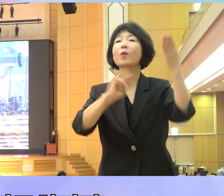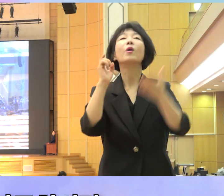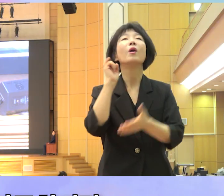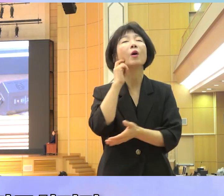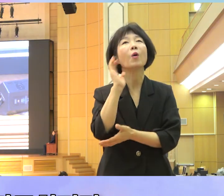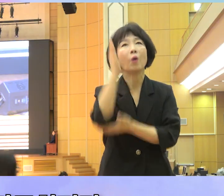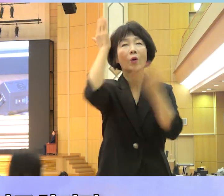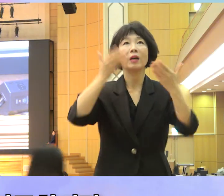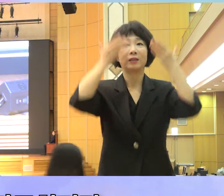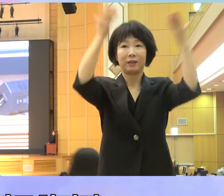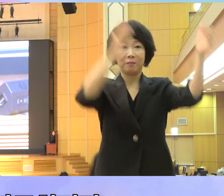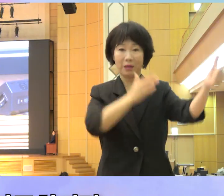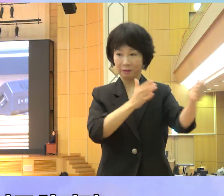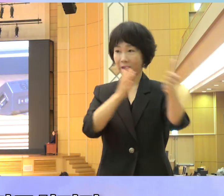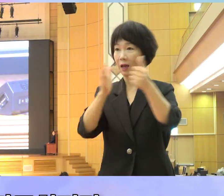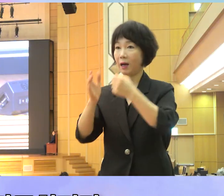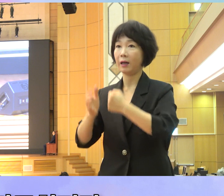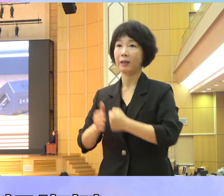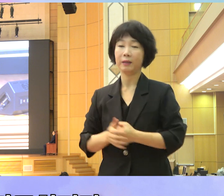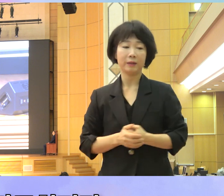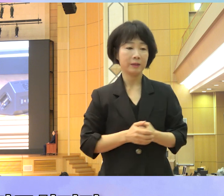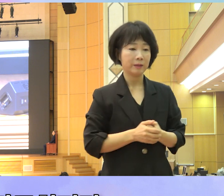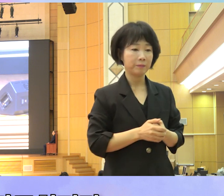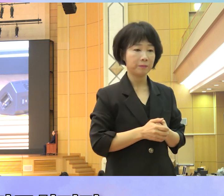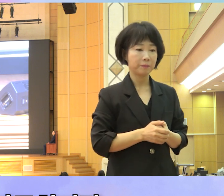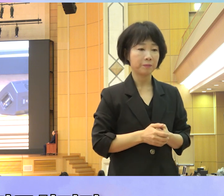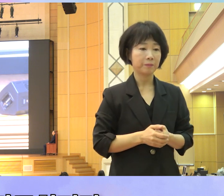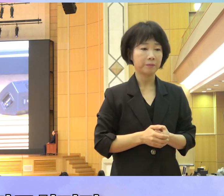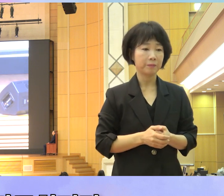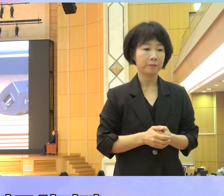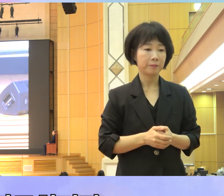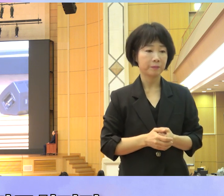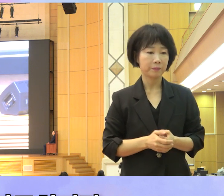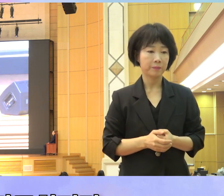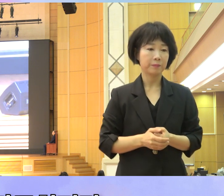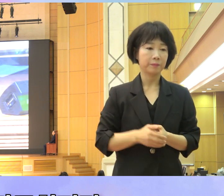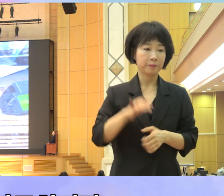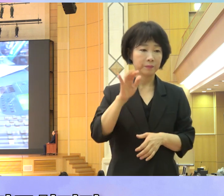할렐루야 찬양하시면서 주일 3부 예배를 주님께 드리겠습니다.